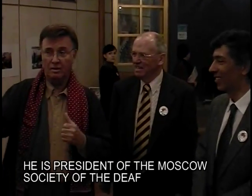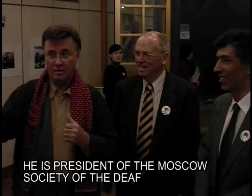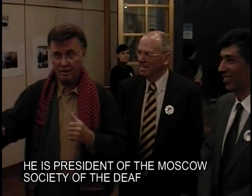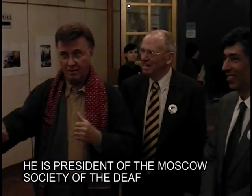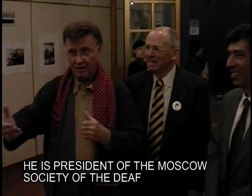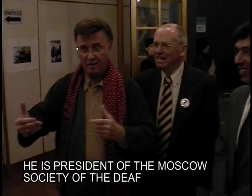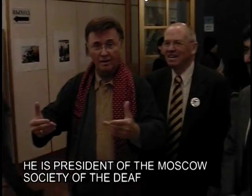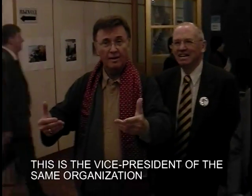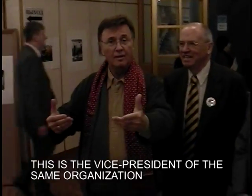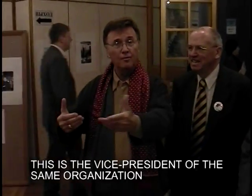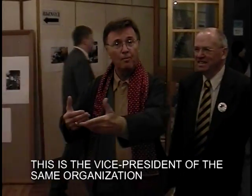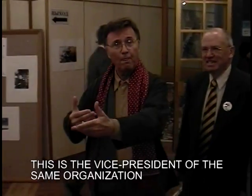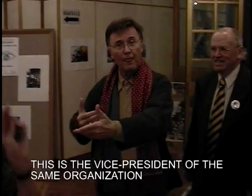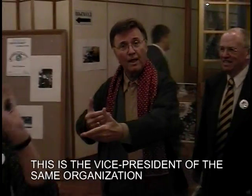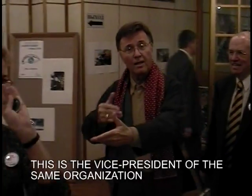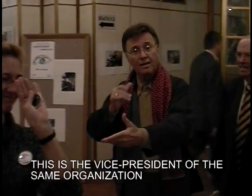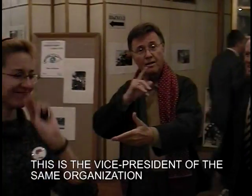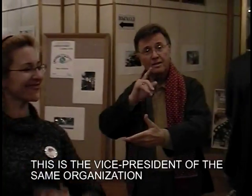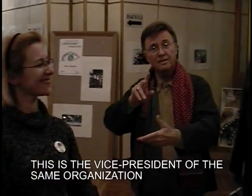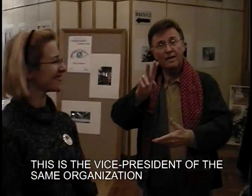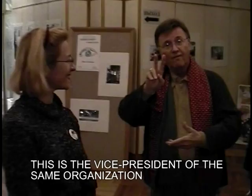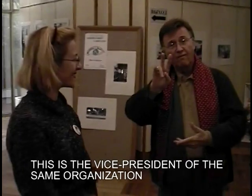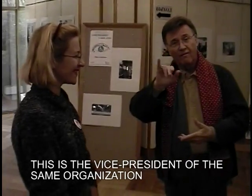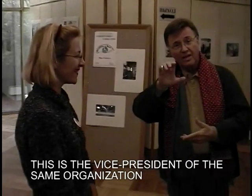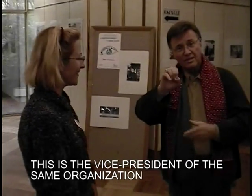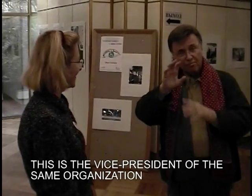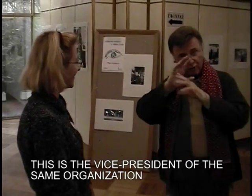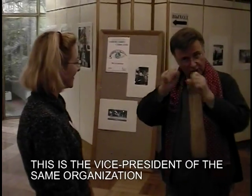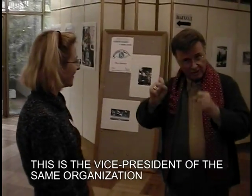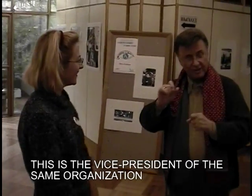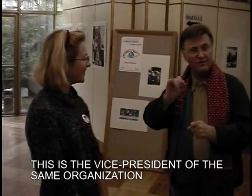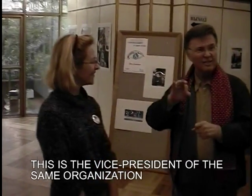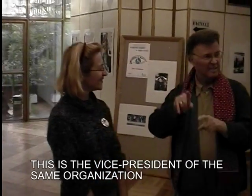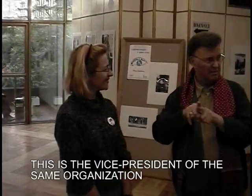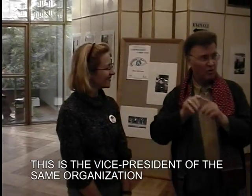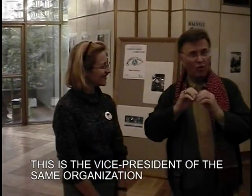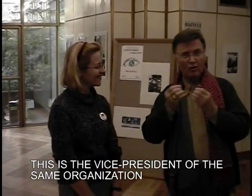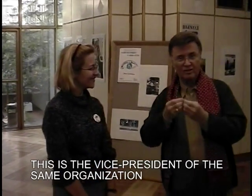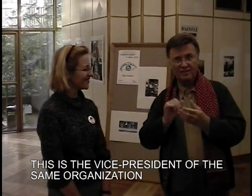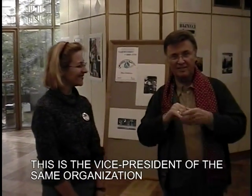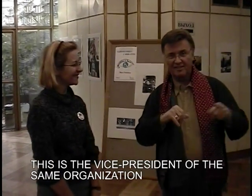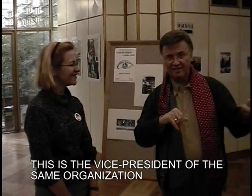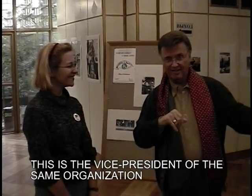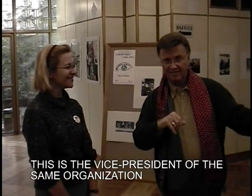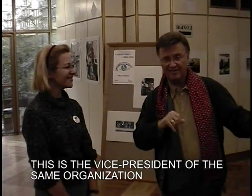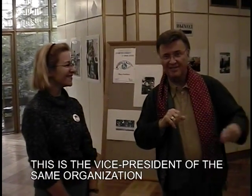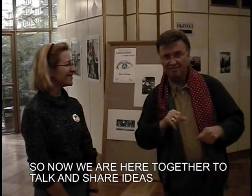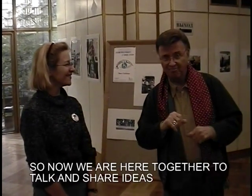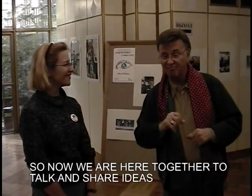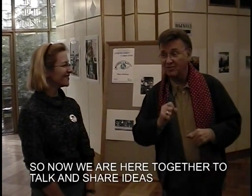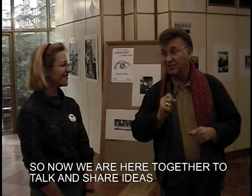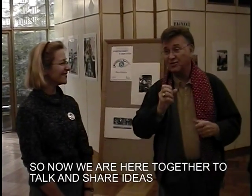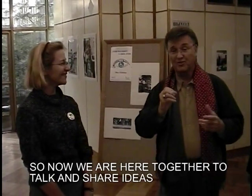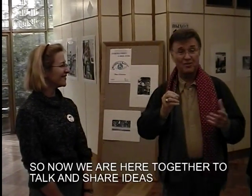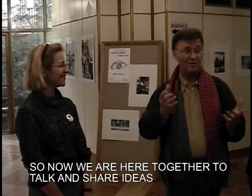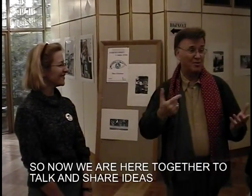замирает и летит на свидание с тобой. Веет свежестью